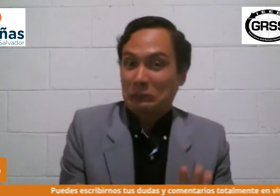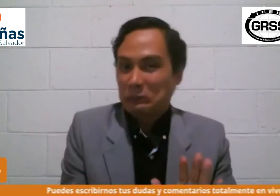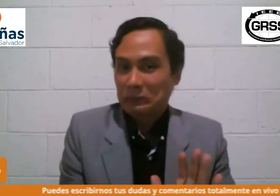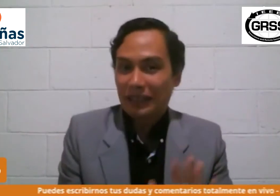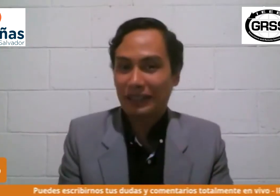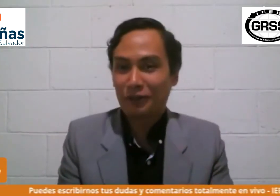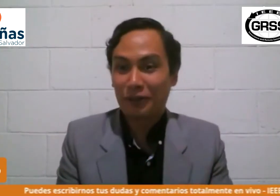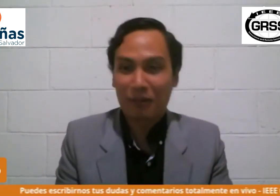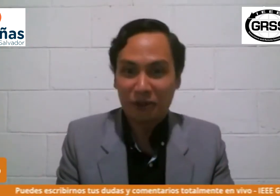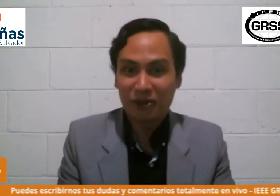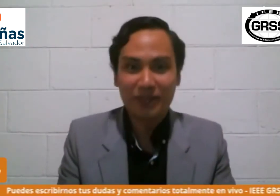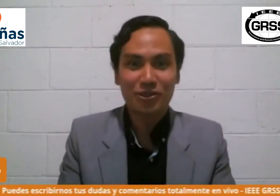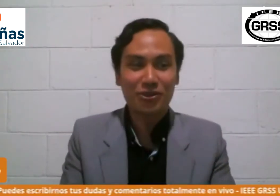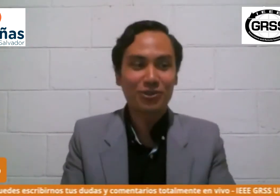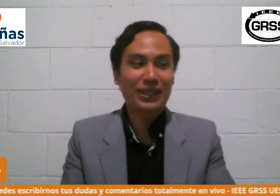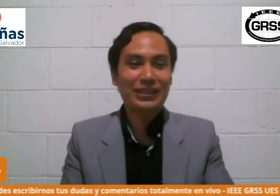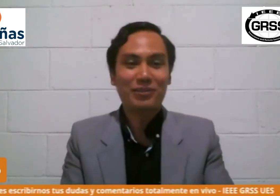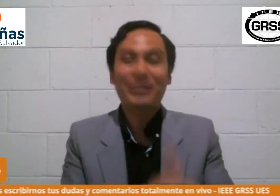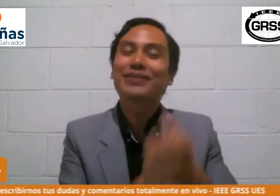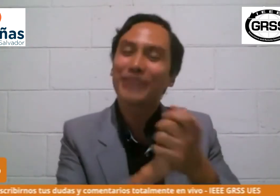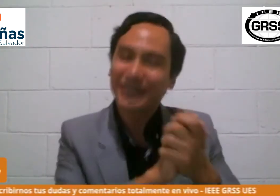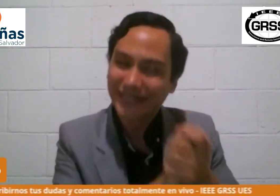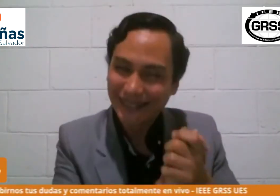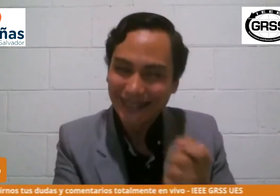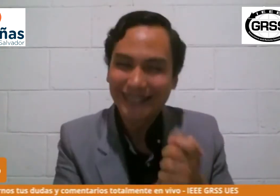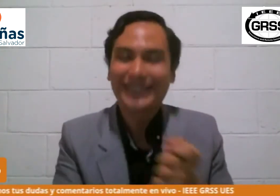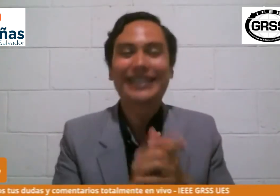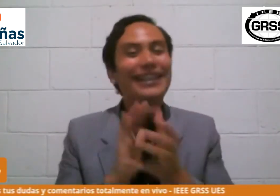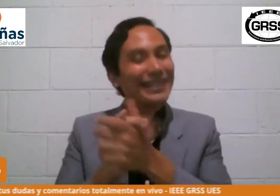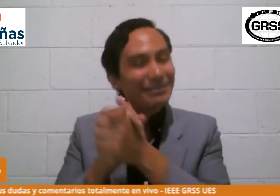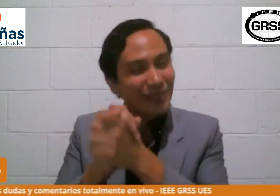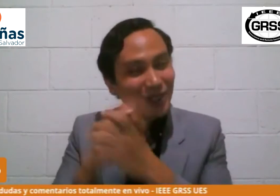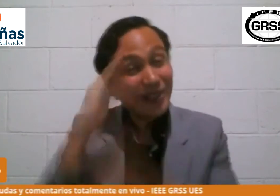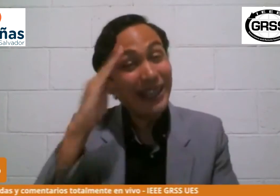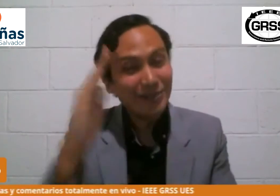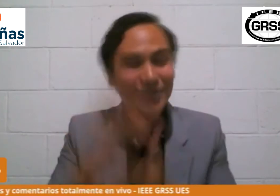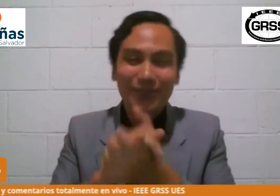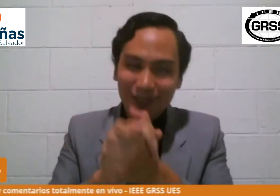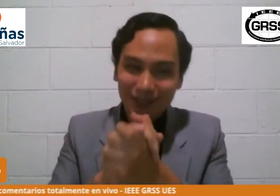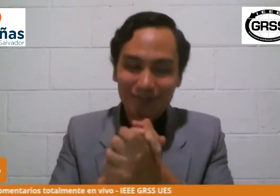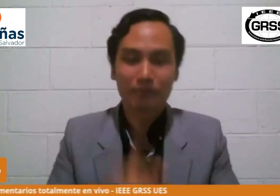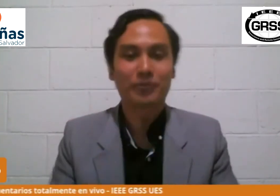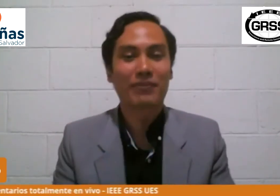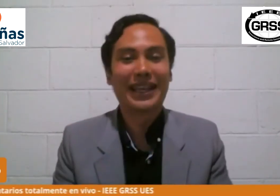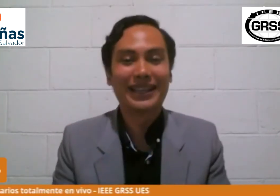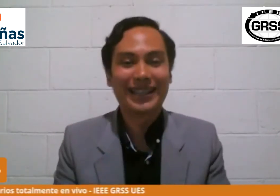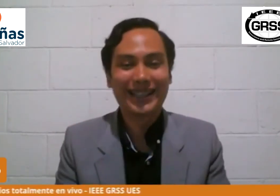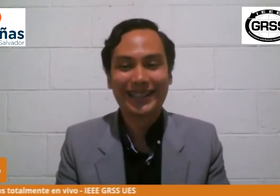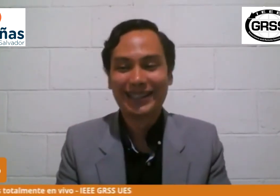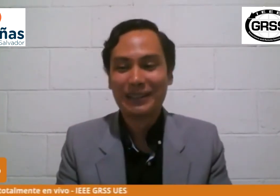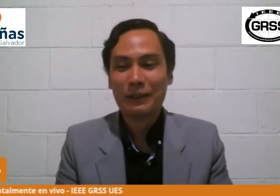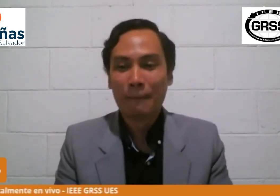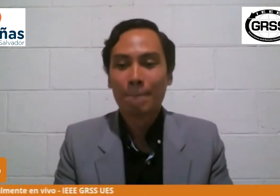quizá a quien conozcamos no nos dé mucho gusto en ese momento, pero sí, hola, mucho gusto.